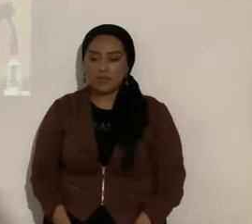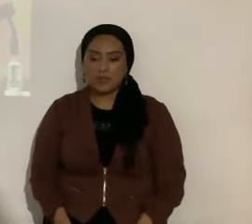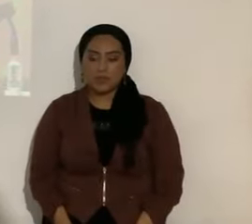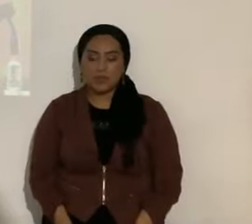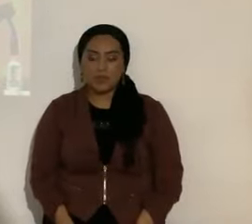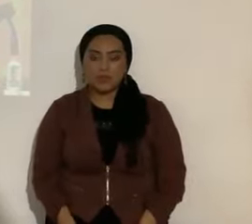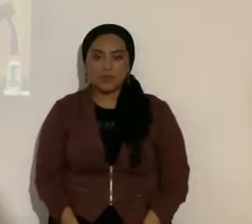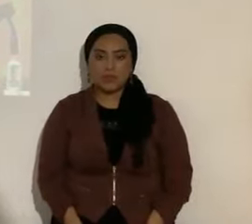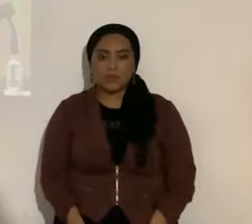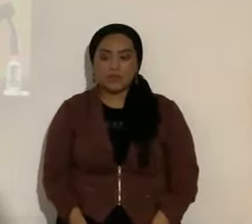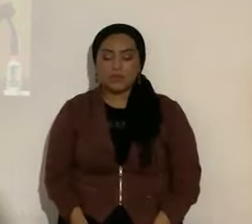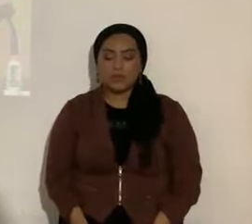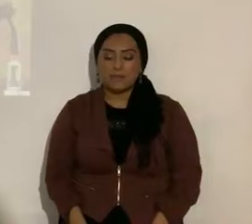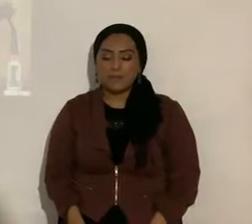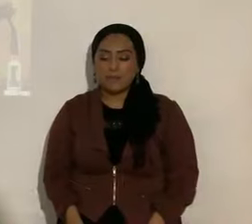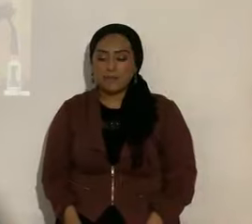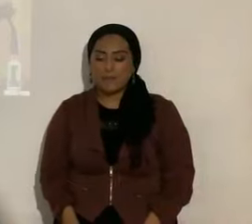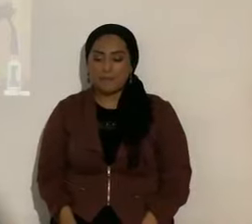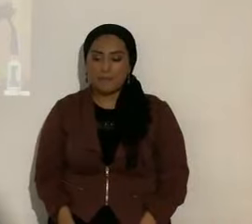Por lógica,